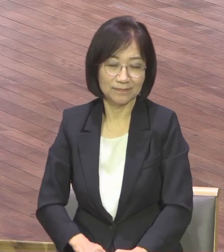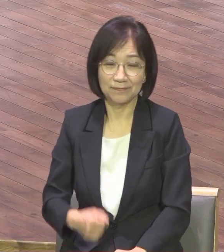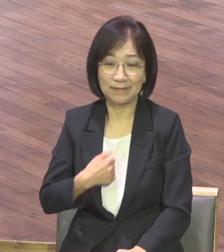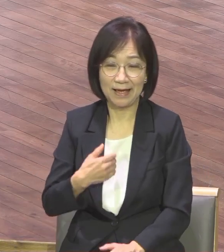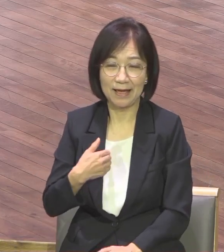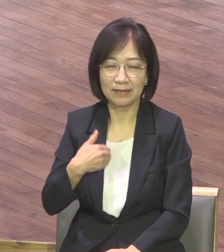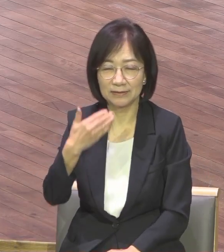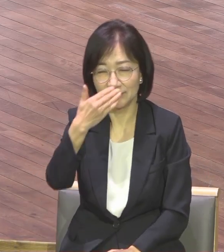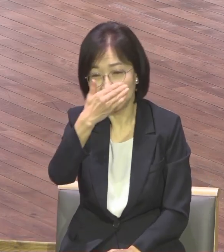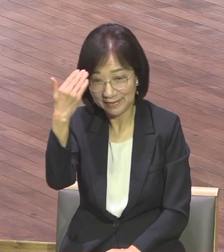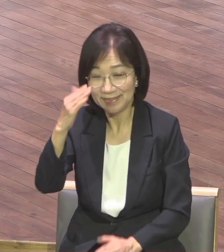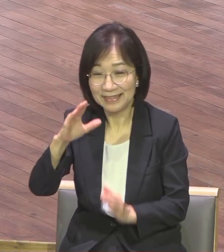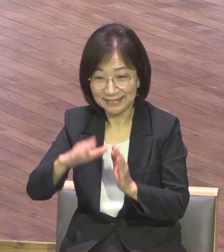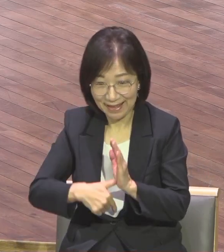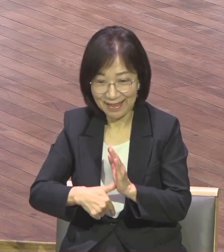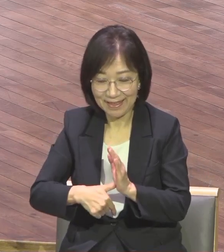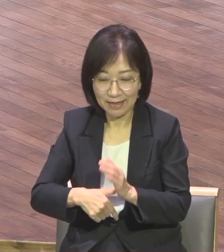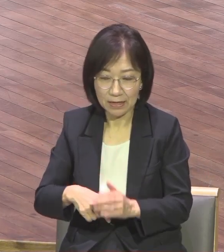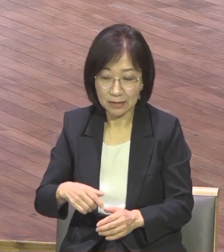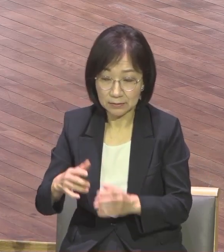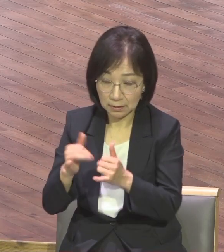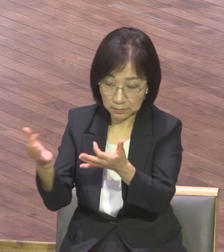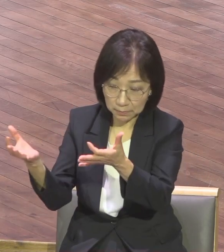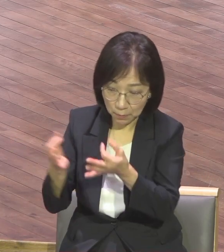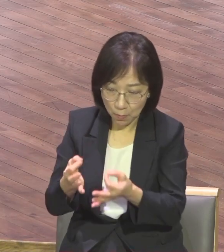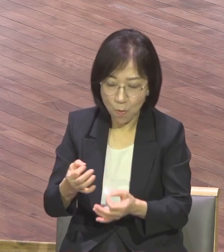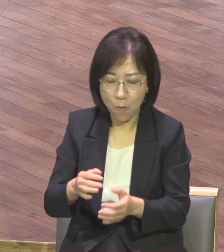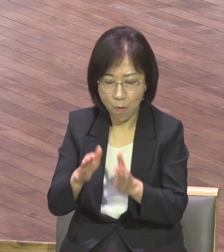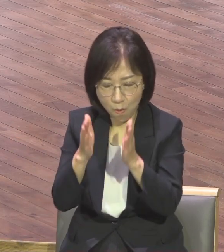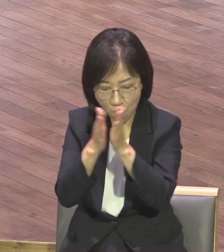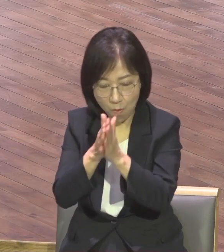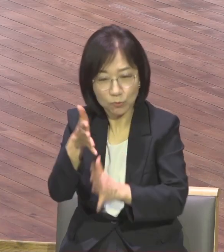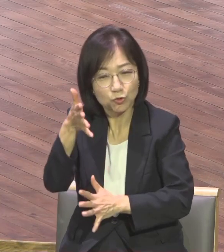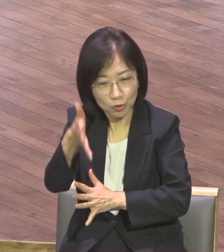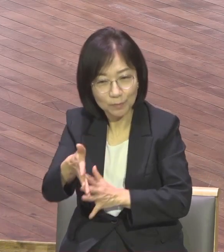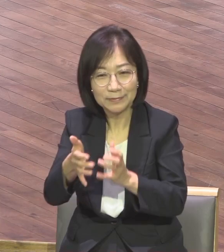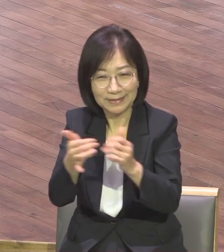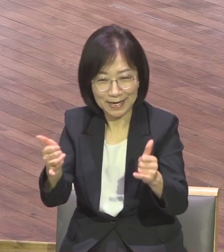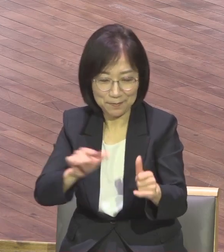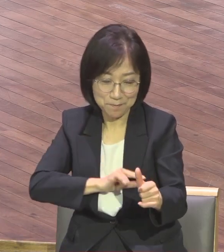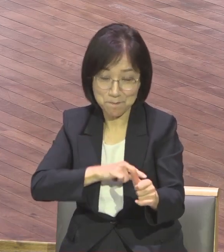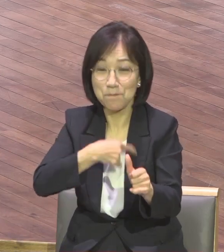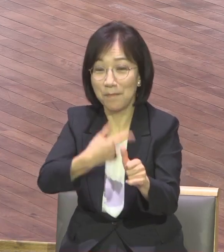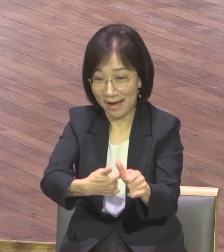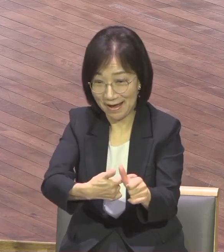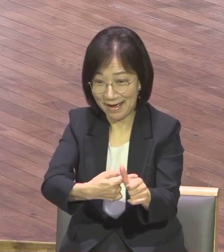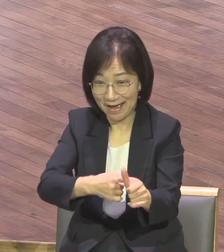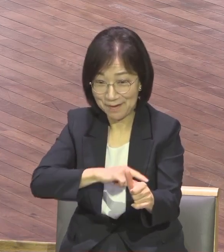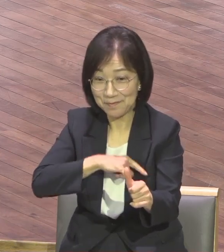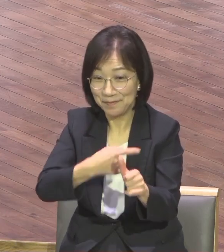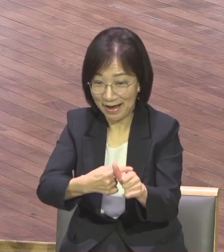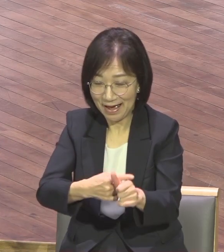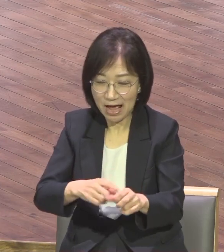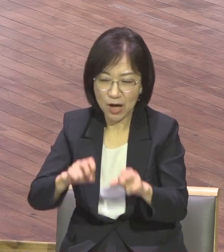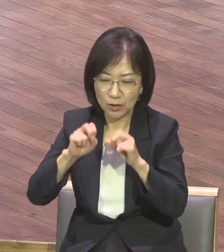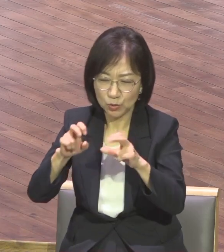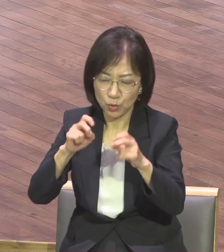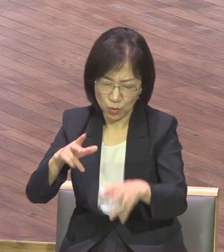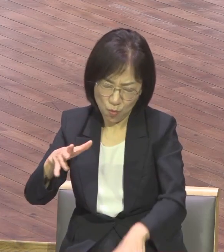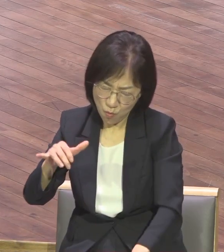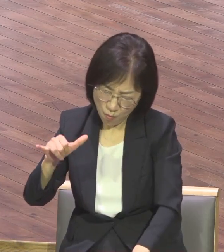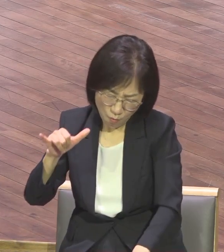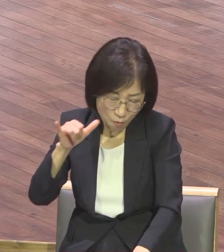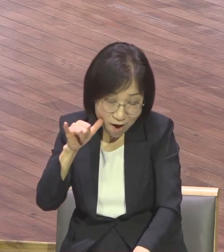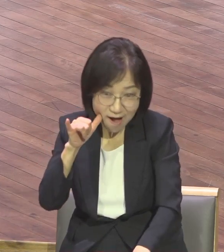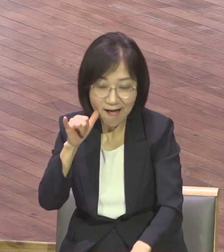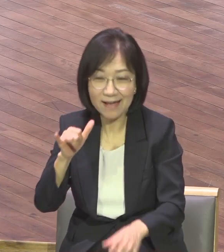기도하는 사람 그래서 왜 맨날 교회 와서 기도하니 철하니까 닉네임이 그래 전도 미친 사람 딱 두 가지였어요.